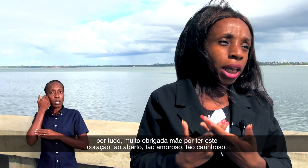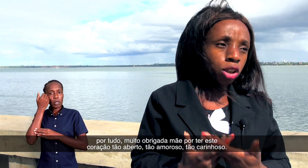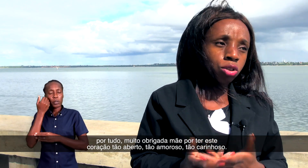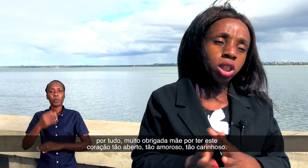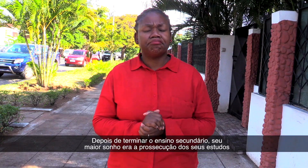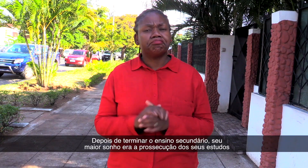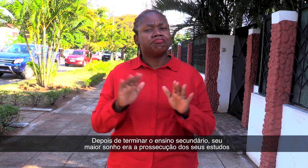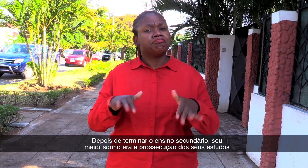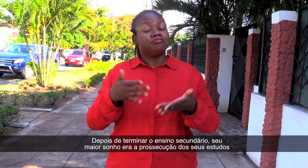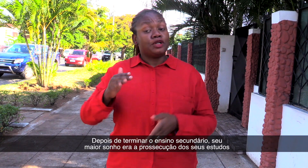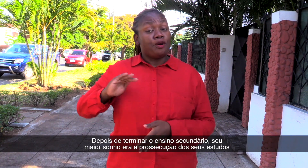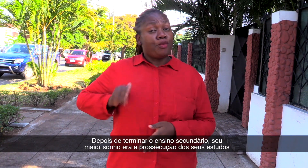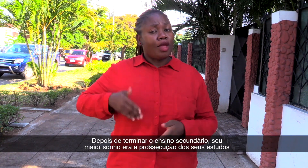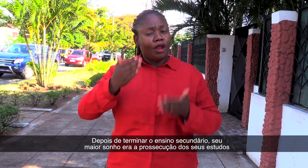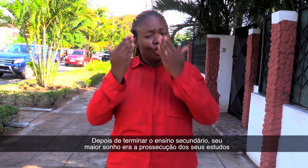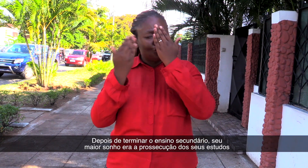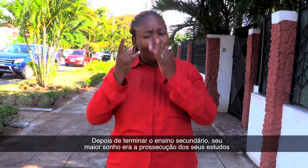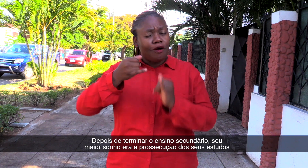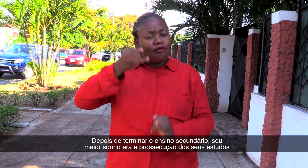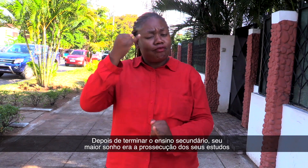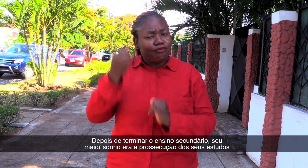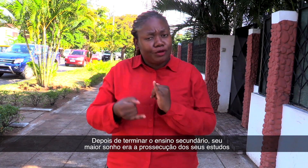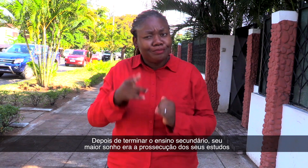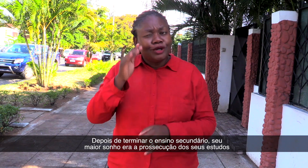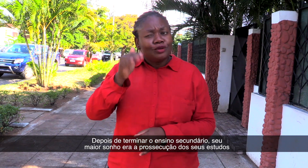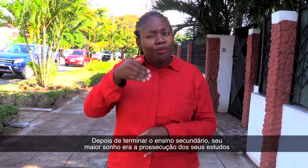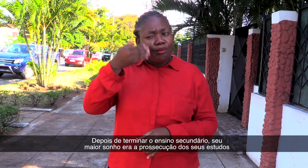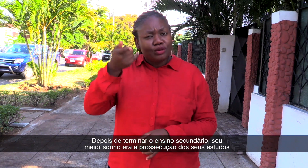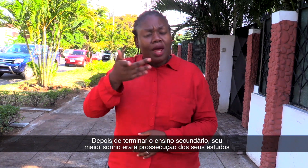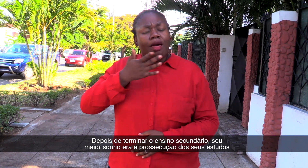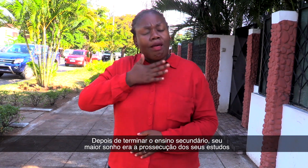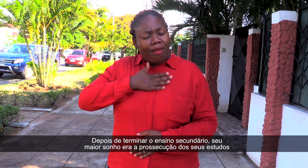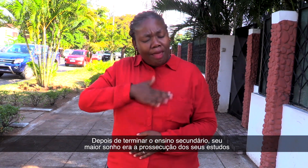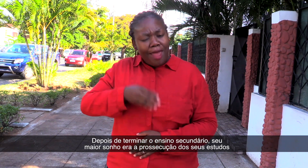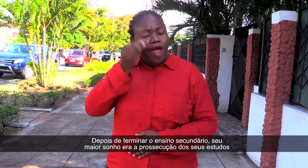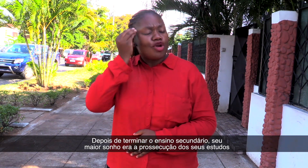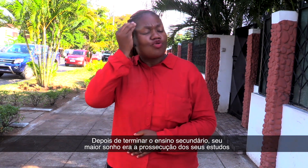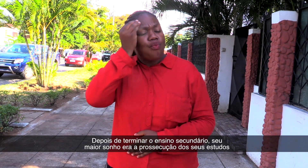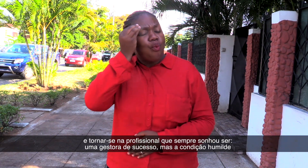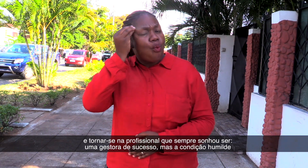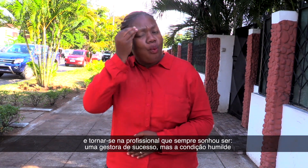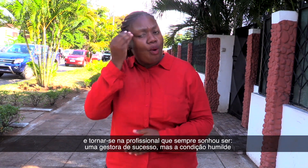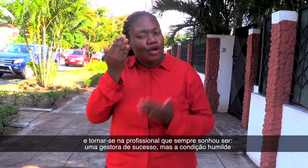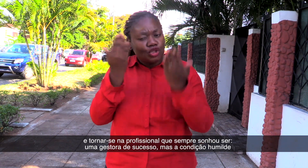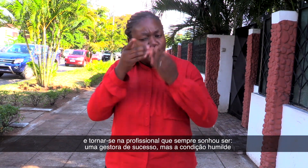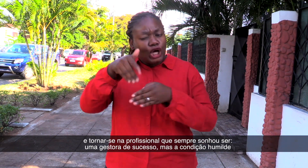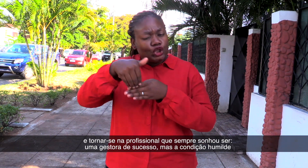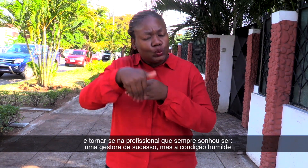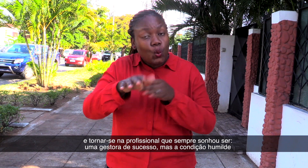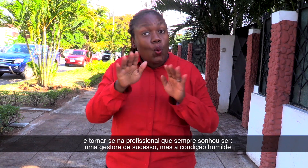carinhoso. Depois de terminar o ensino secundário, seu maior sonho era a prosecução dos seus estudos e tornar-se na profissional que sempre